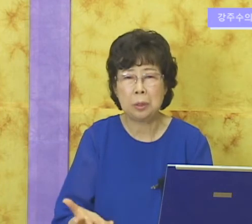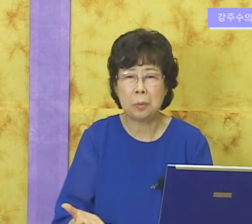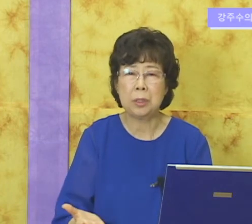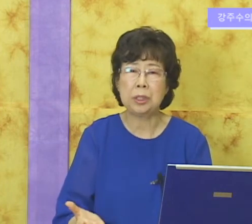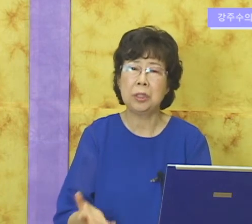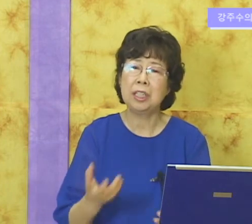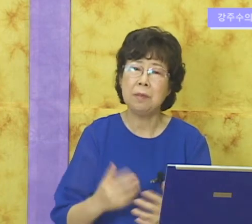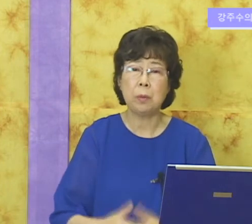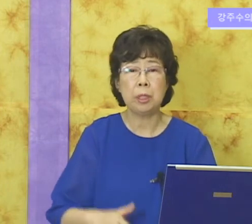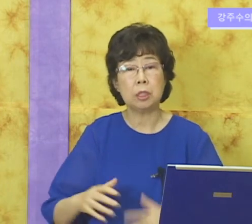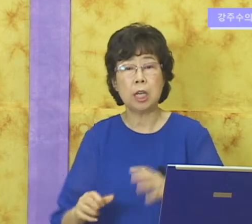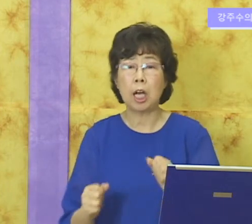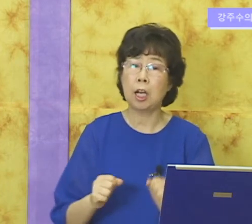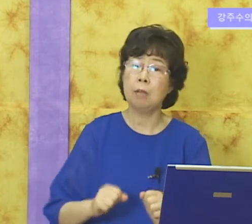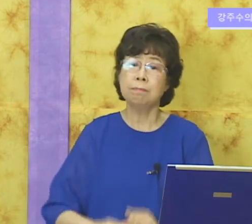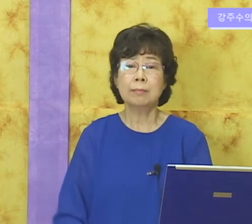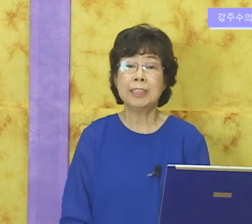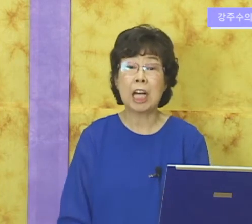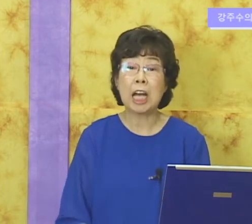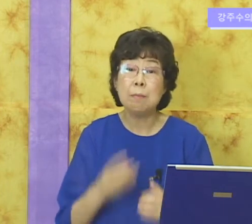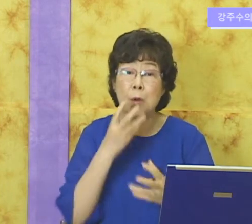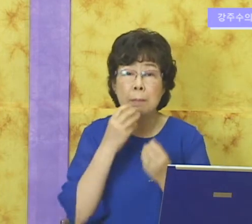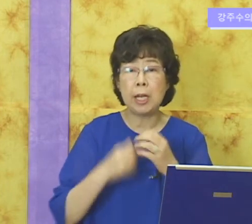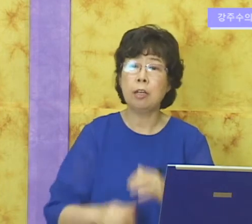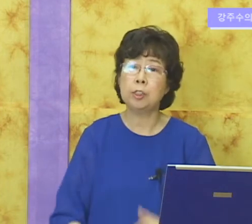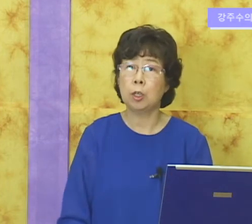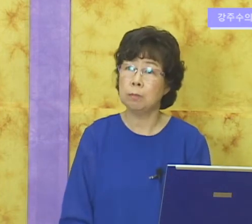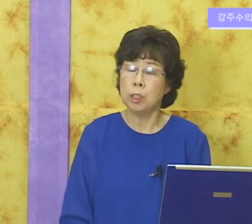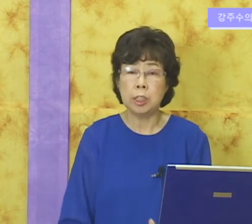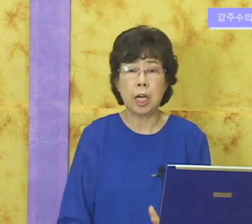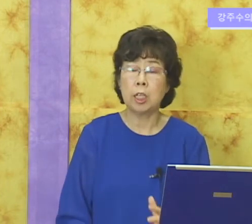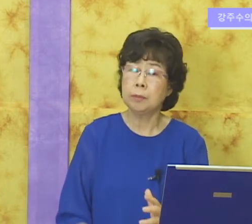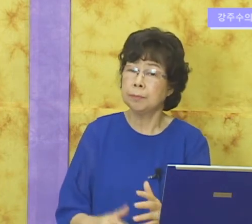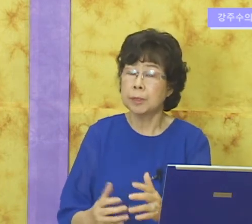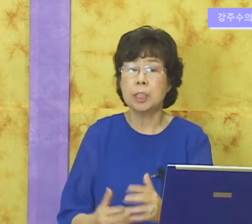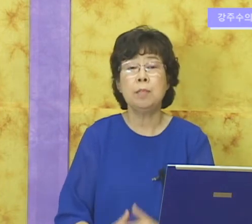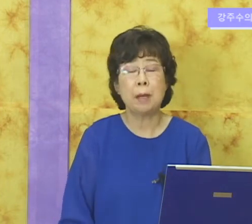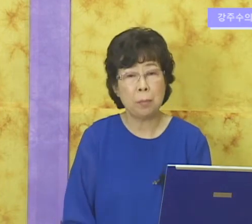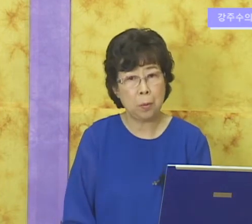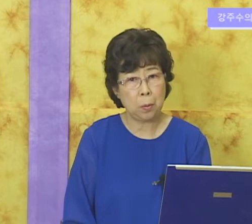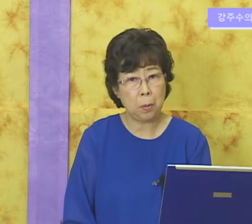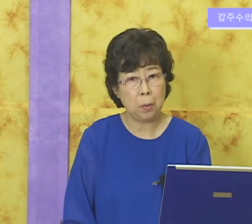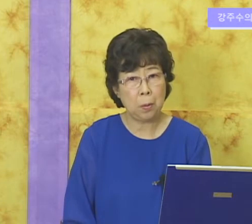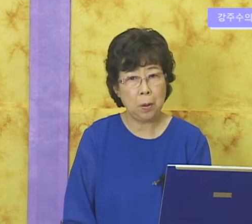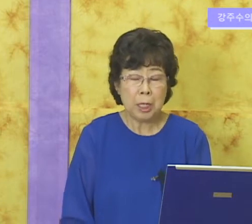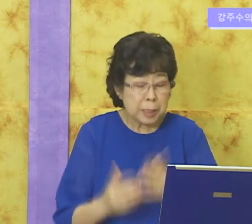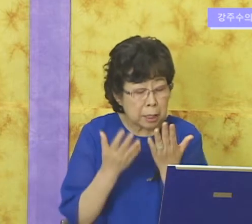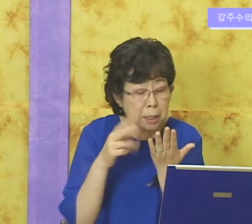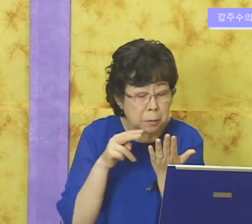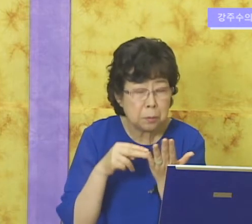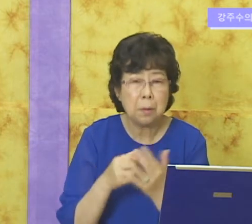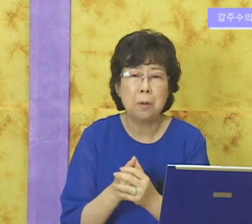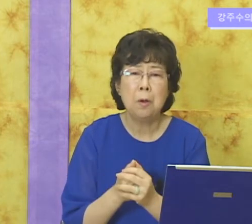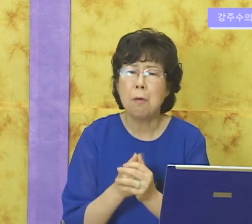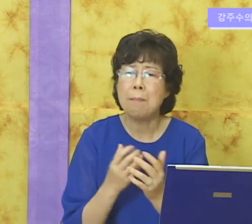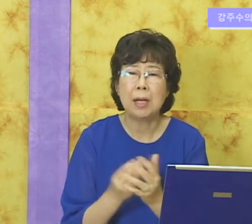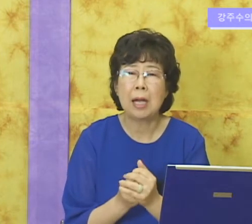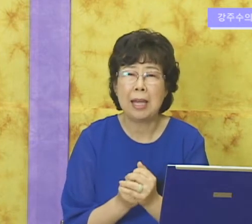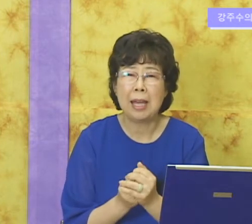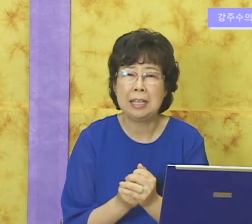소리도 못 듣죠. TV 보면 그냥 아까 제가 입모양만 한 것처럼 그냥 그림만 보고 책을 읽어도 완벽하게